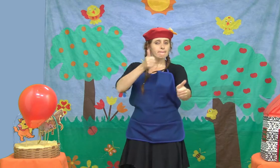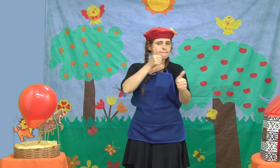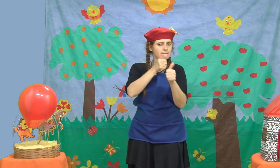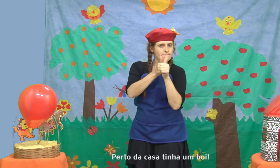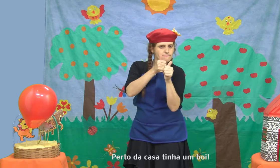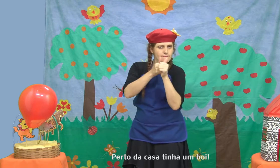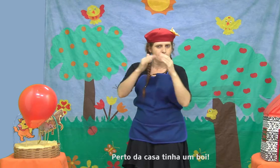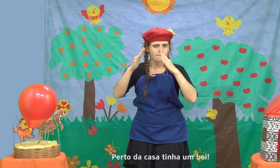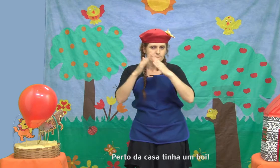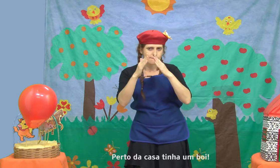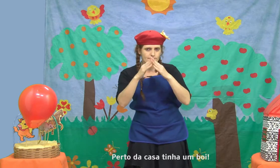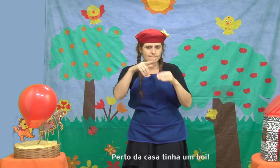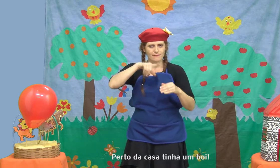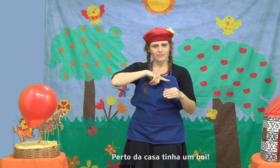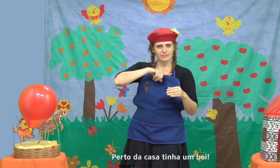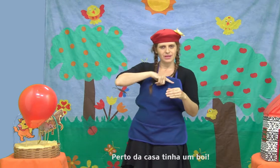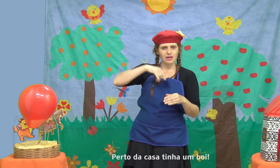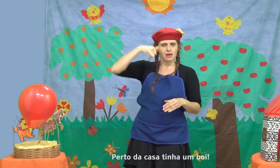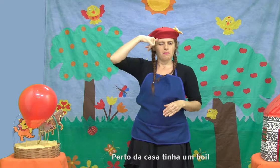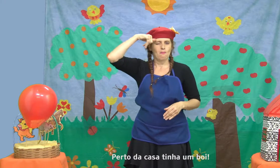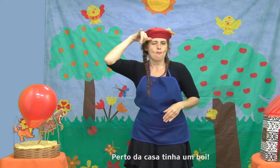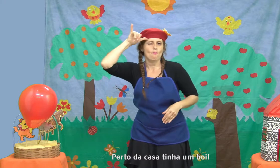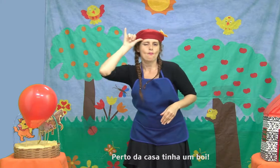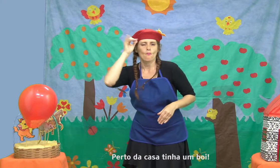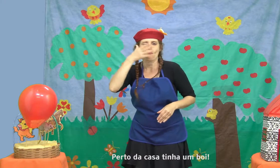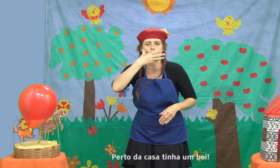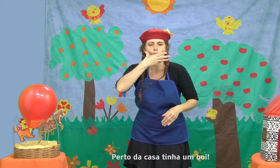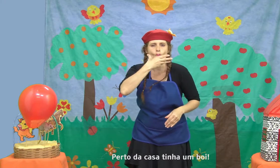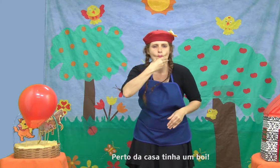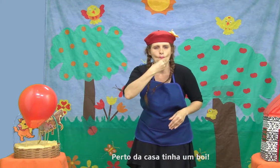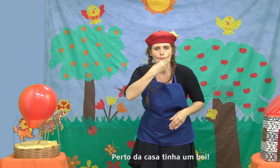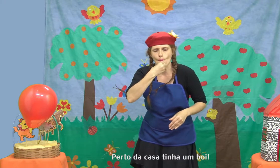perto da casa tinha um golo